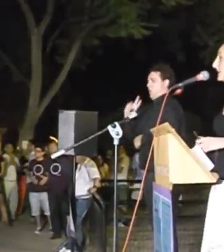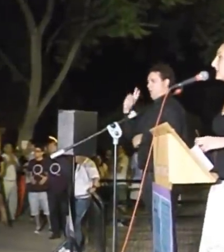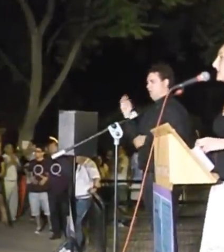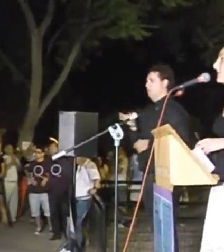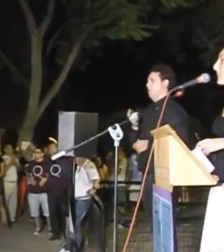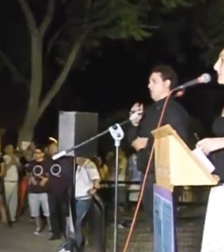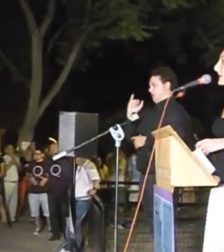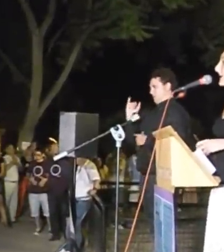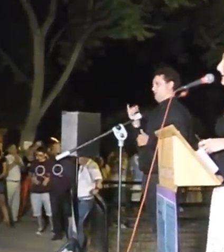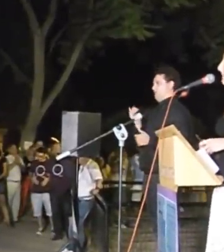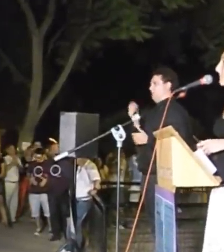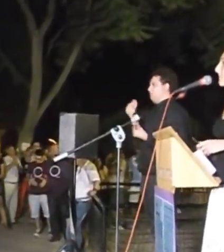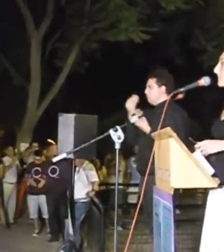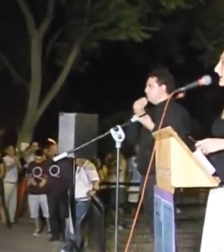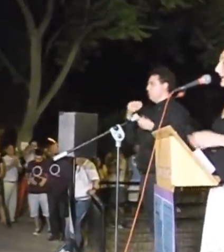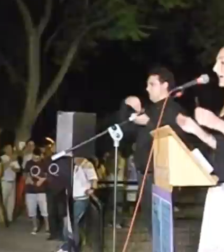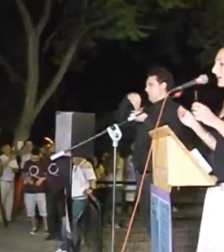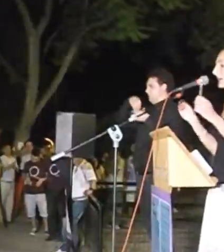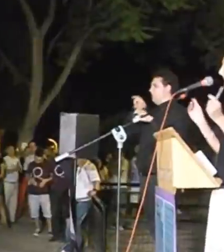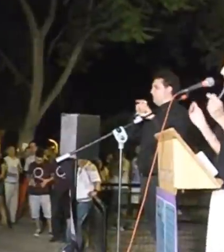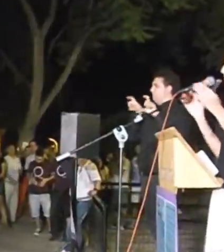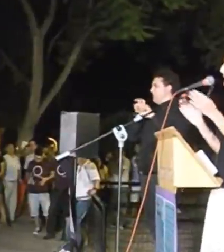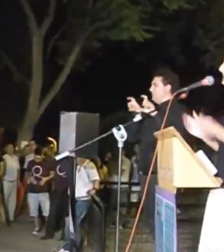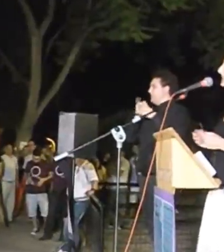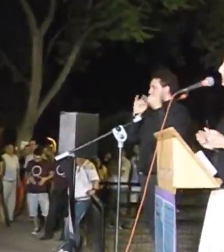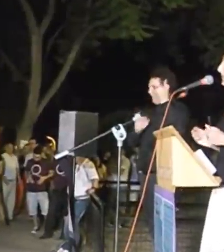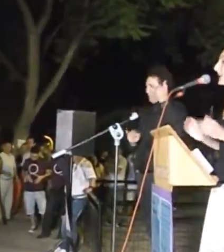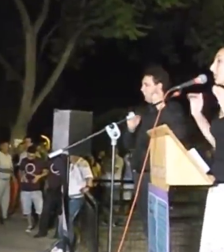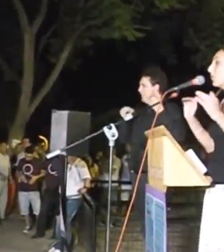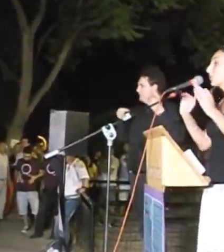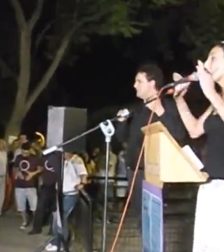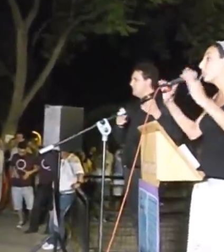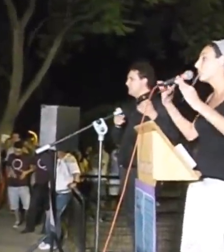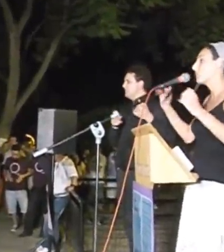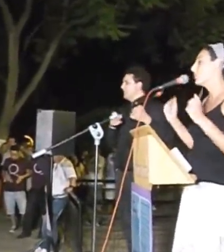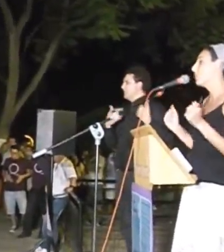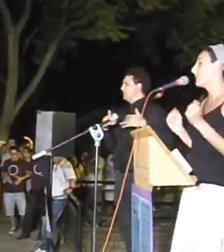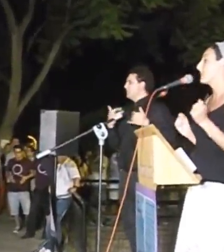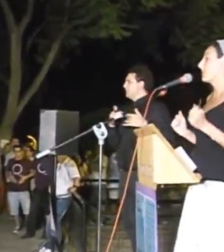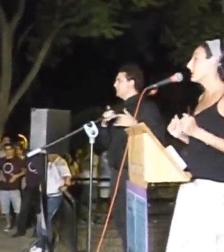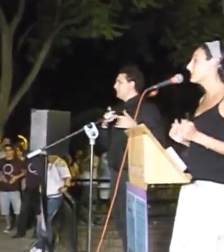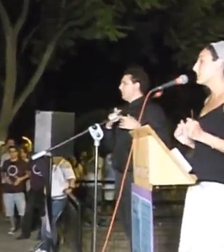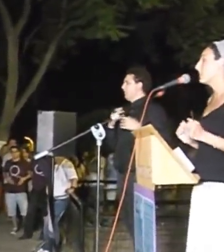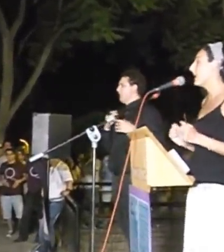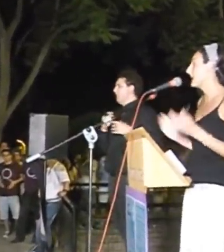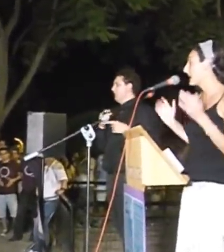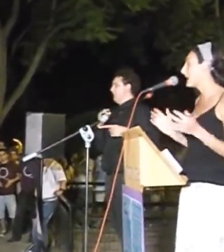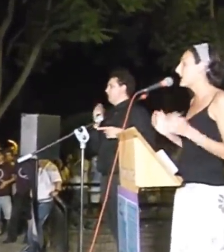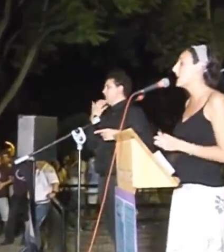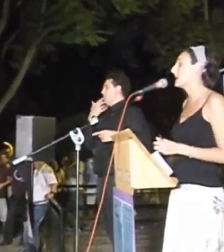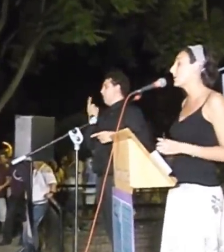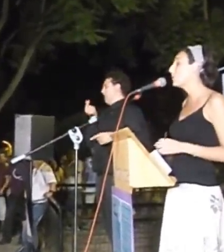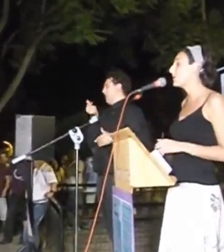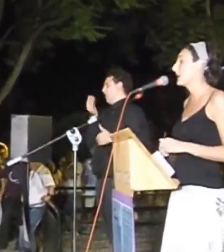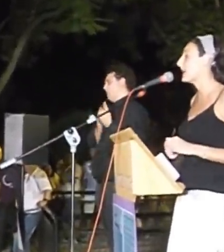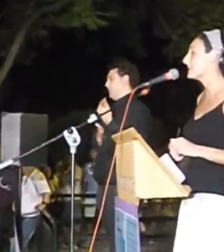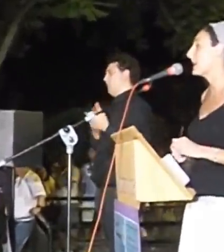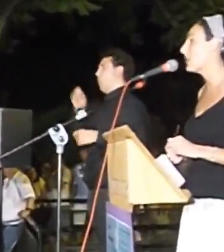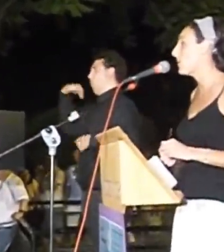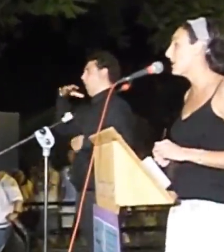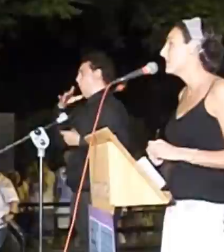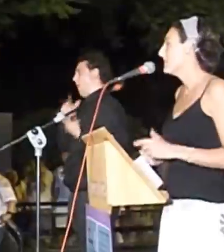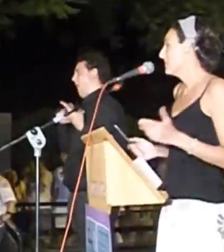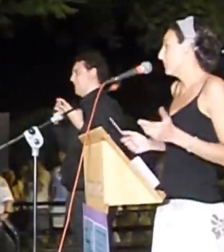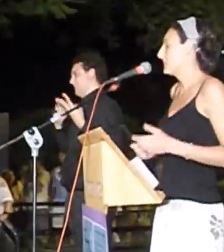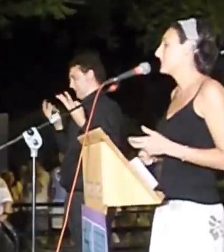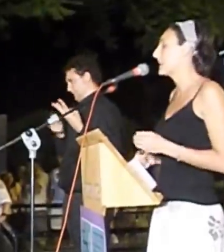energéticas e que al que estos países al poner a lo mejor un un un precio máximo a la energía a la luz al gas